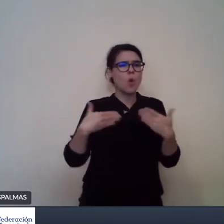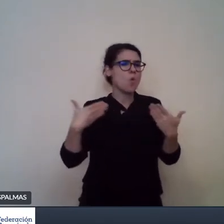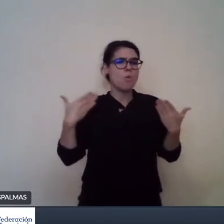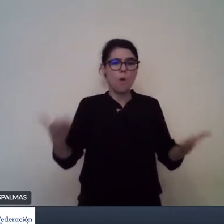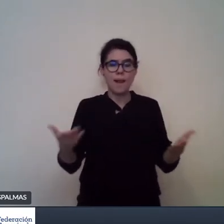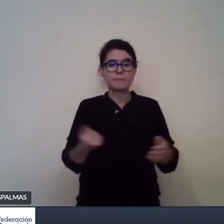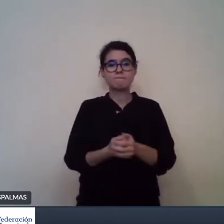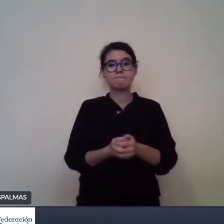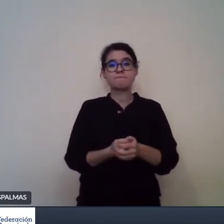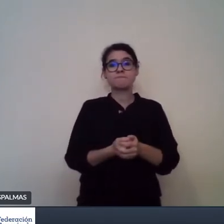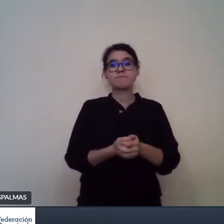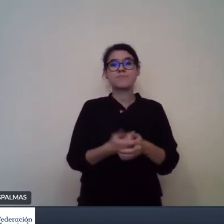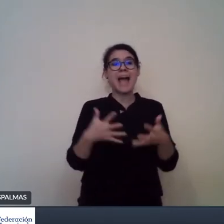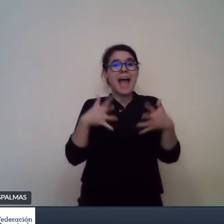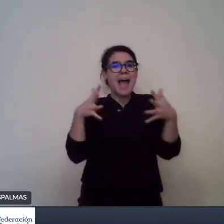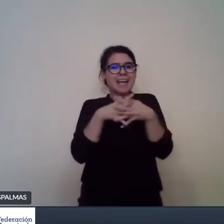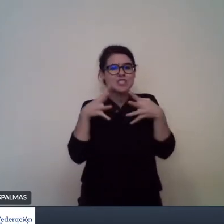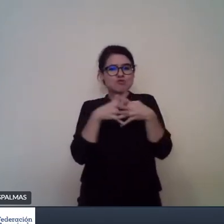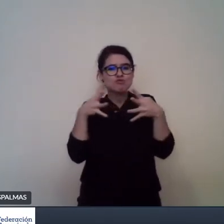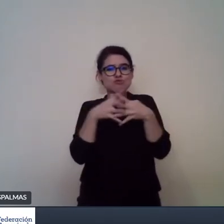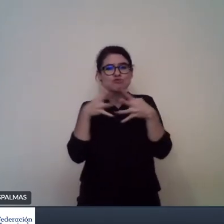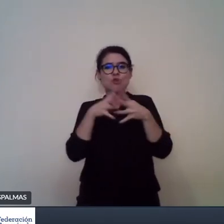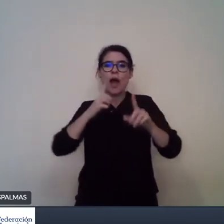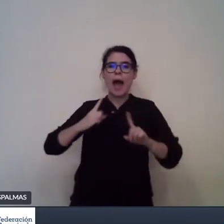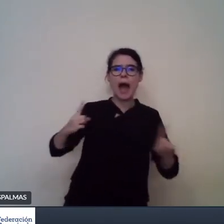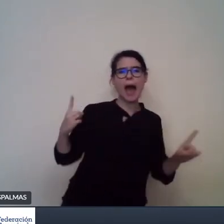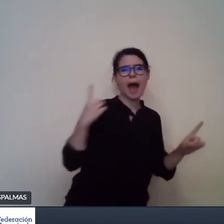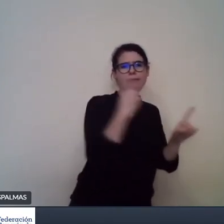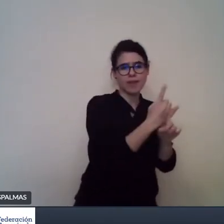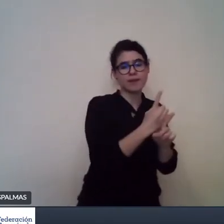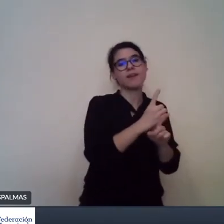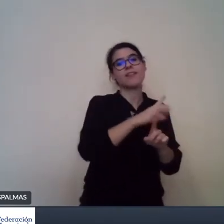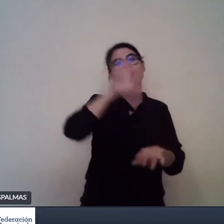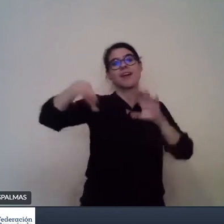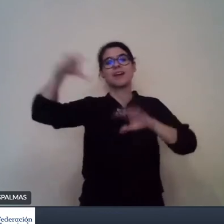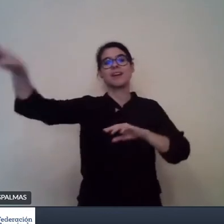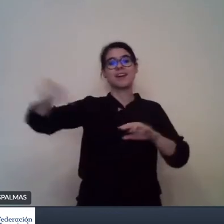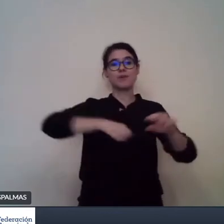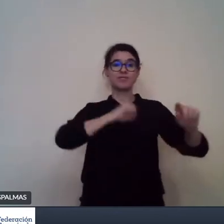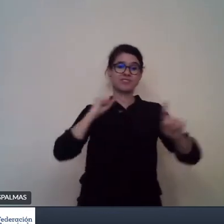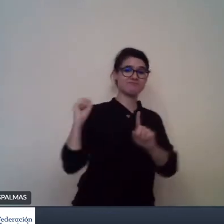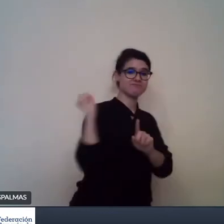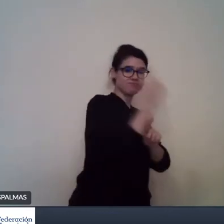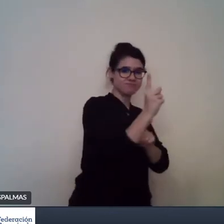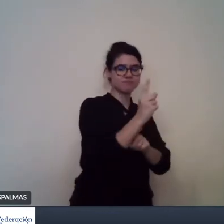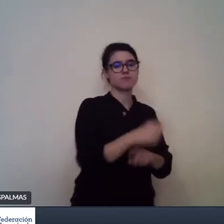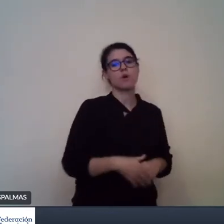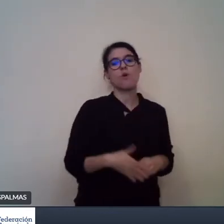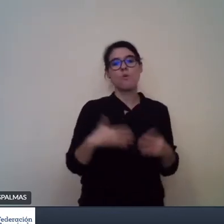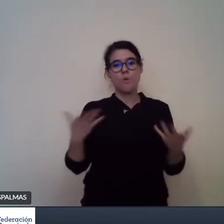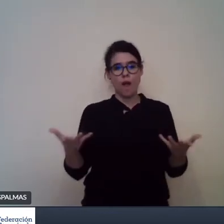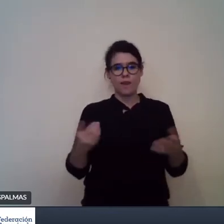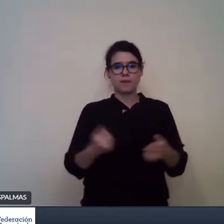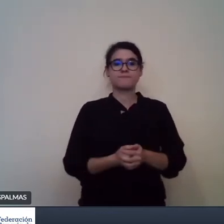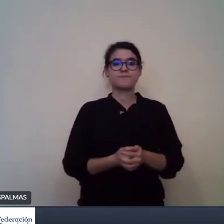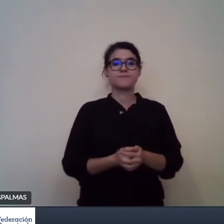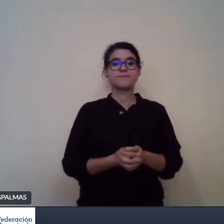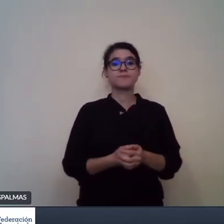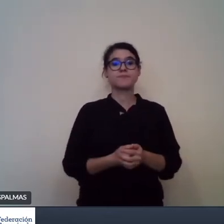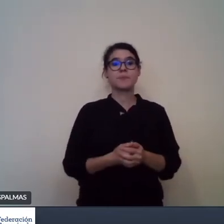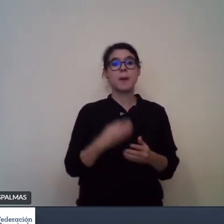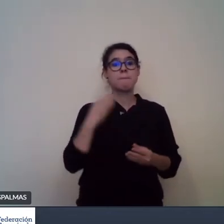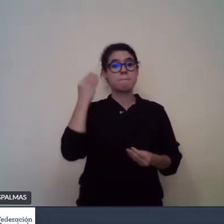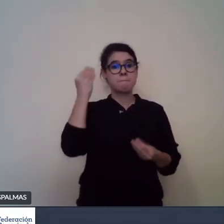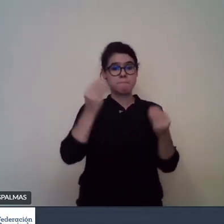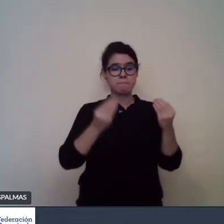qué tipo de estructura de ataque construiremos a partir del rebote defensivo. Creo que la transición que el enlace